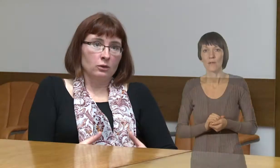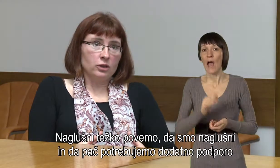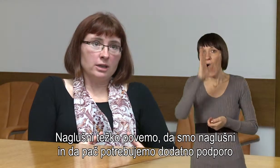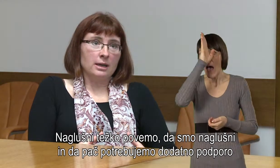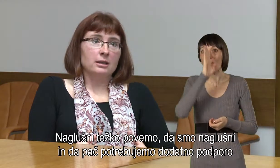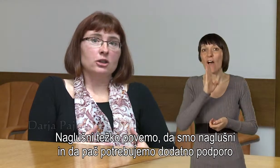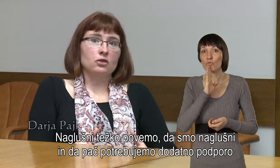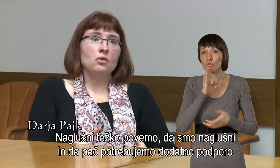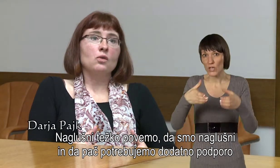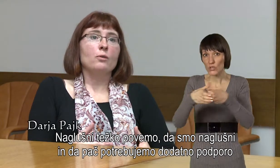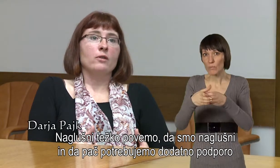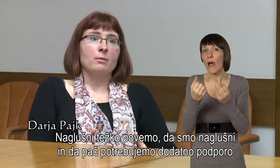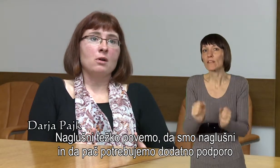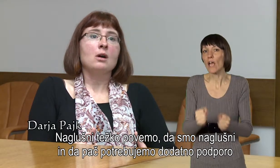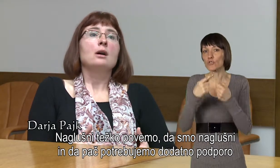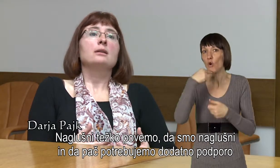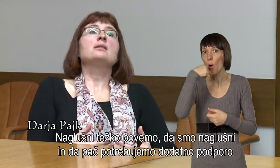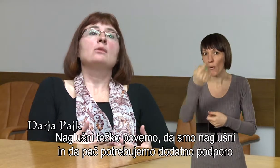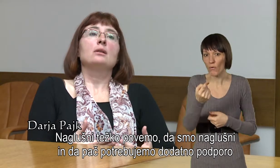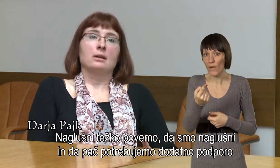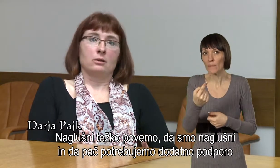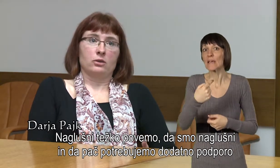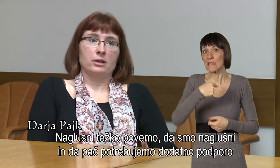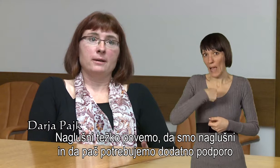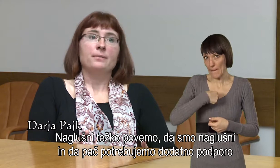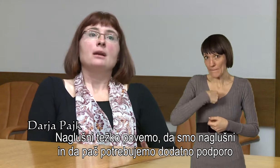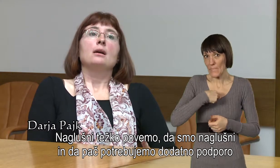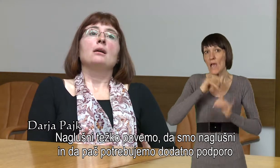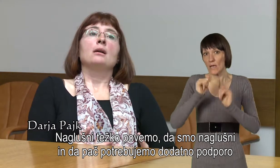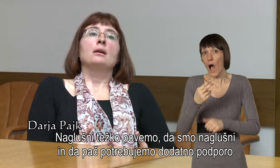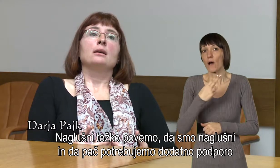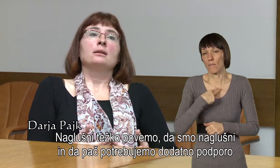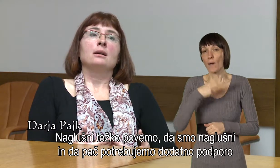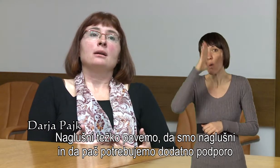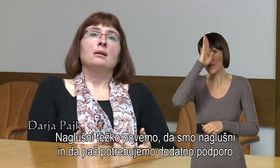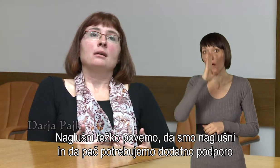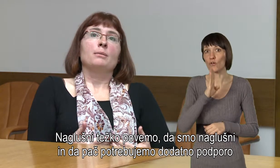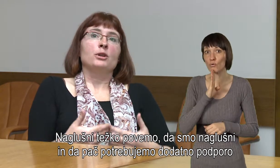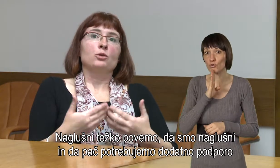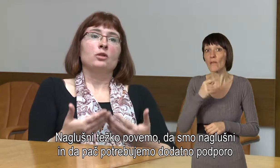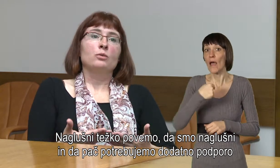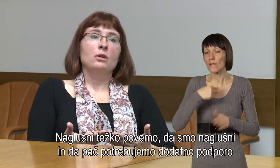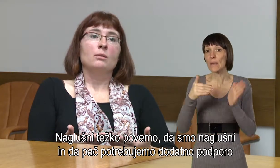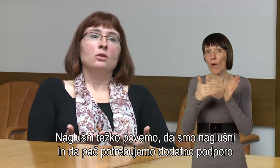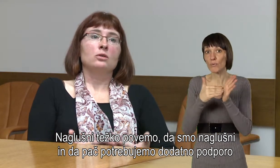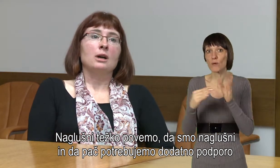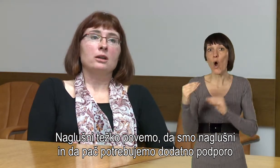Naglušni, težko povemo, da smo naglušni in da pač potrebujemo